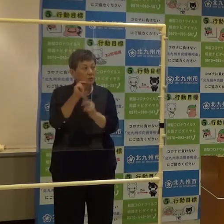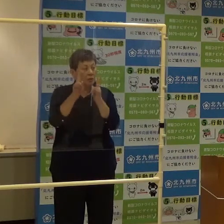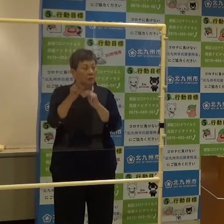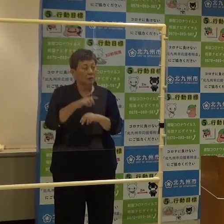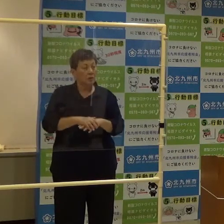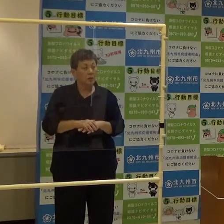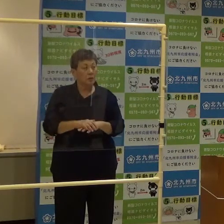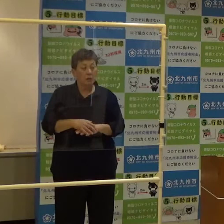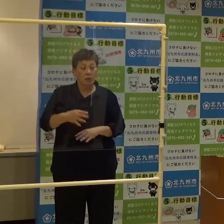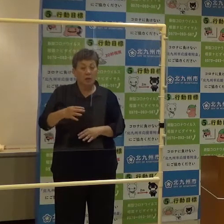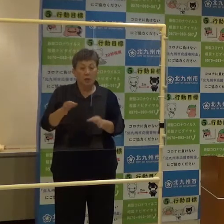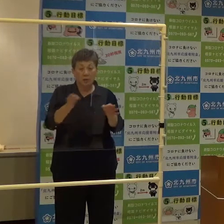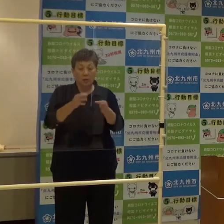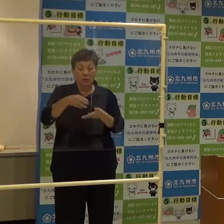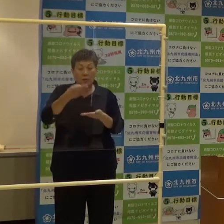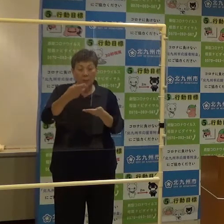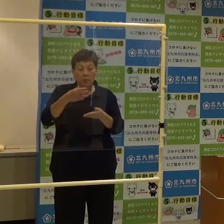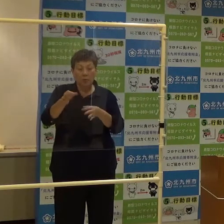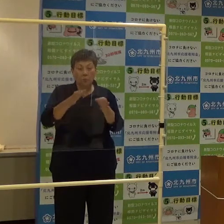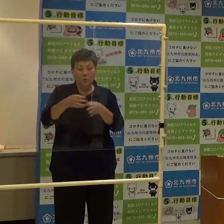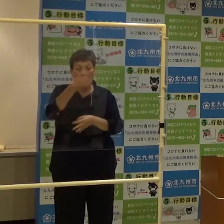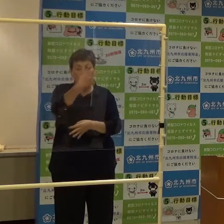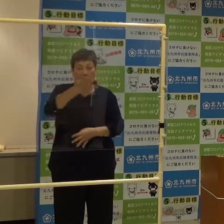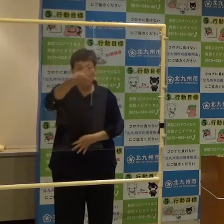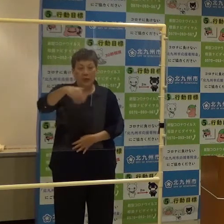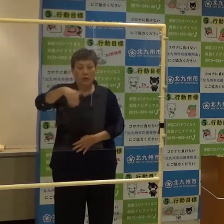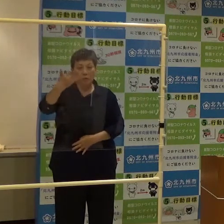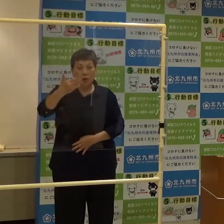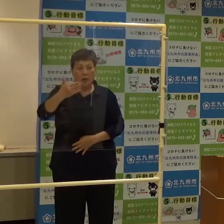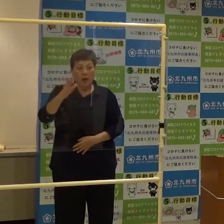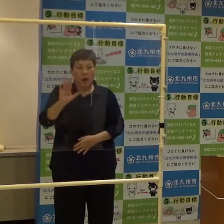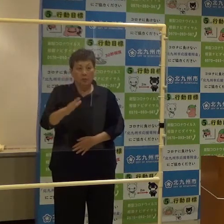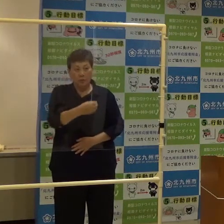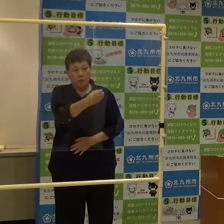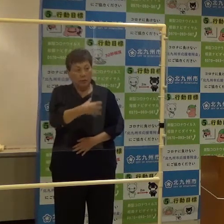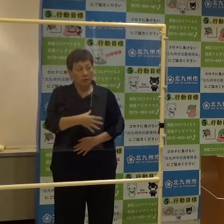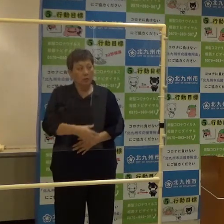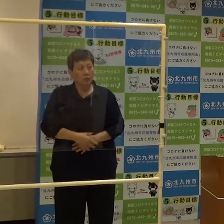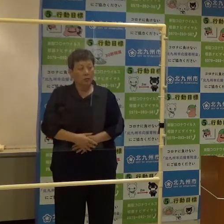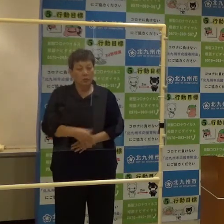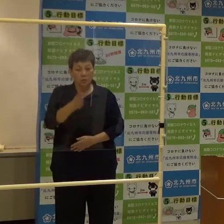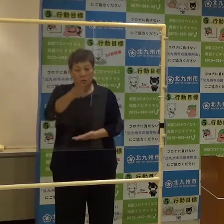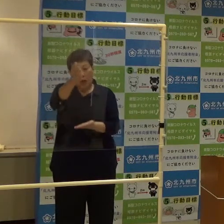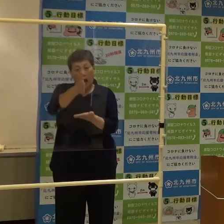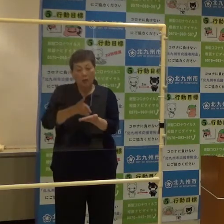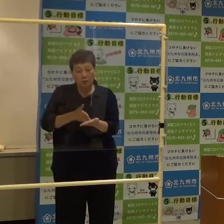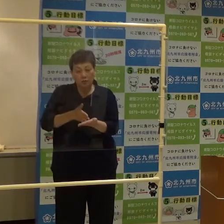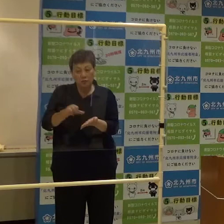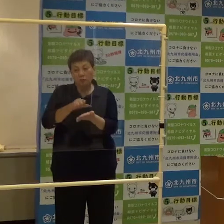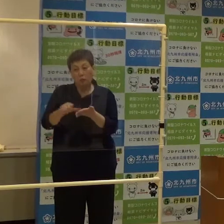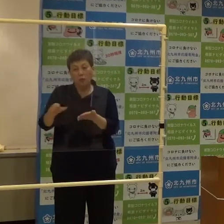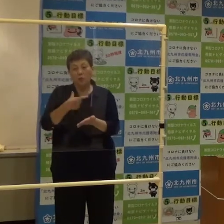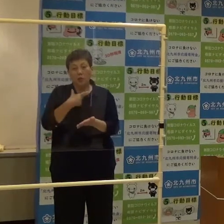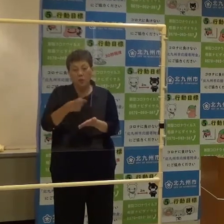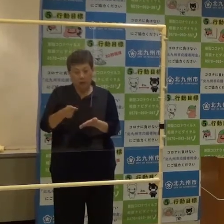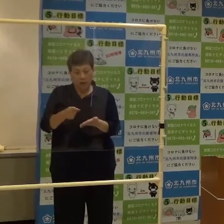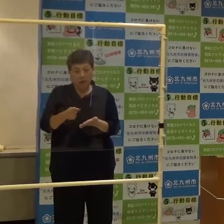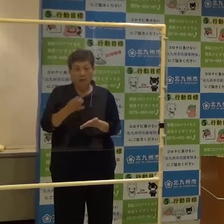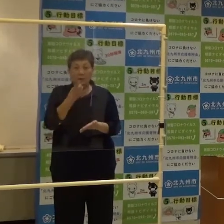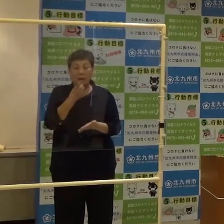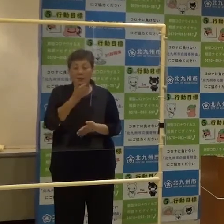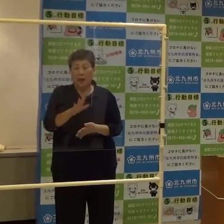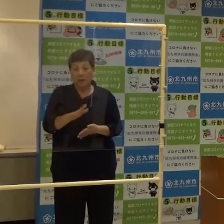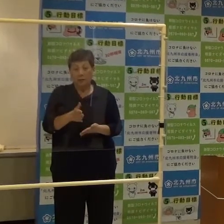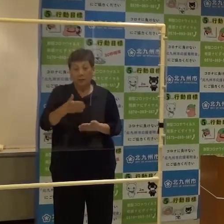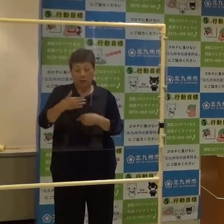市の共同出身者です。今の先ほど4900ほど飲食店がありますが、そのうち半数程度には登録してもらいたいということで